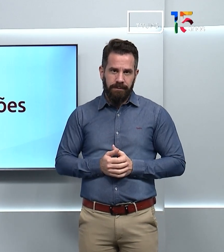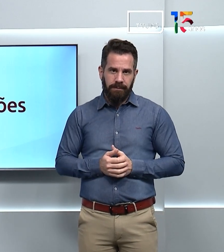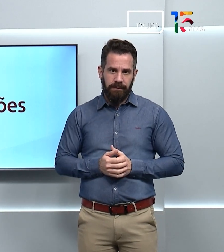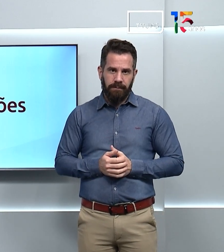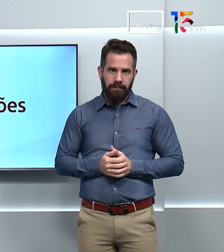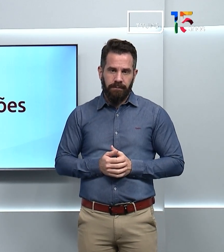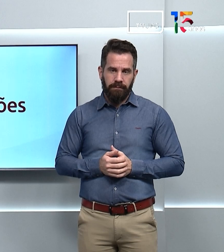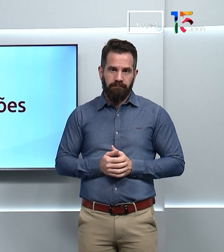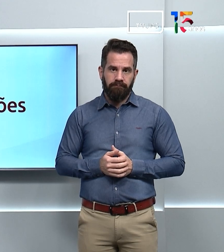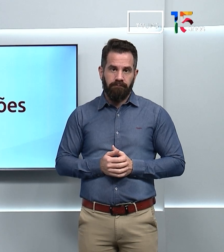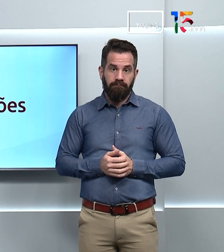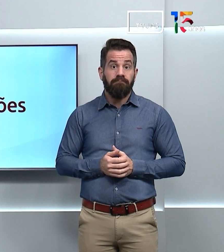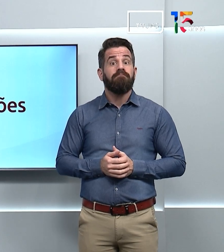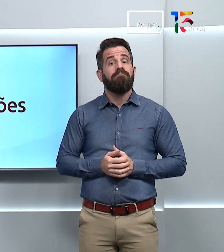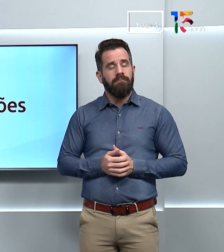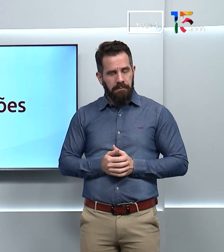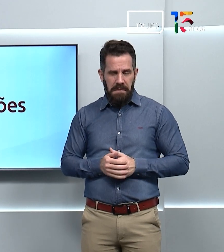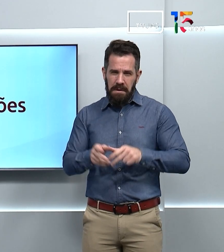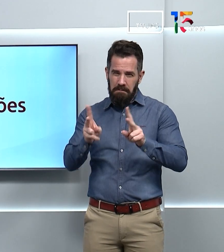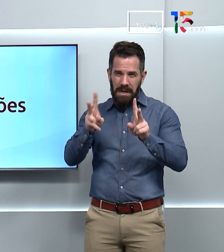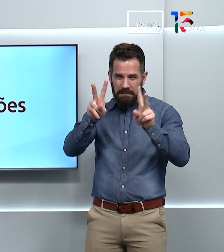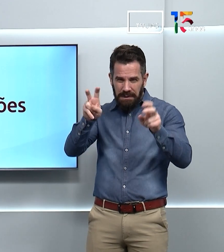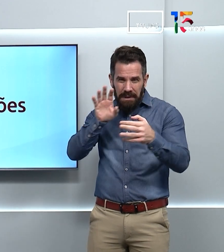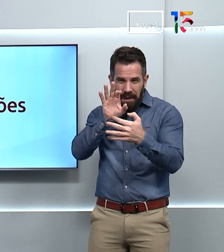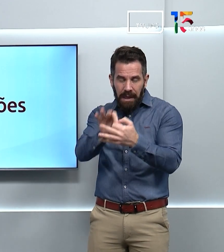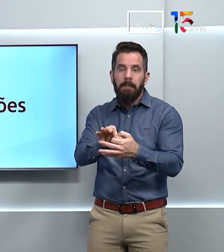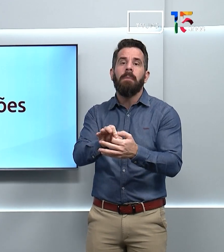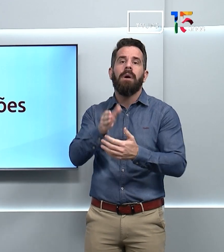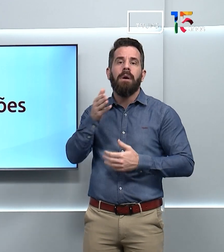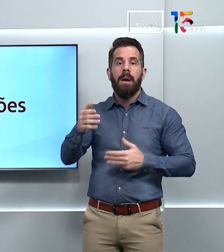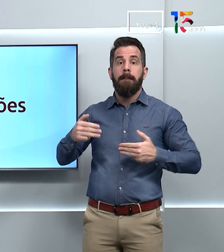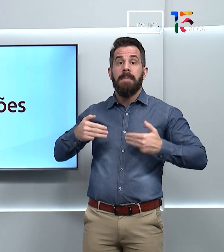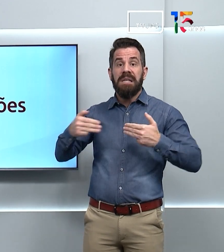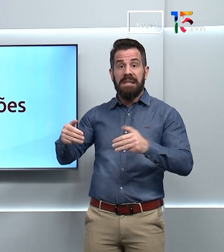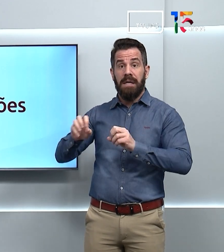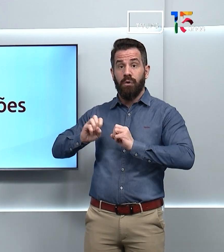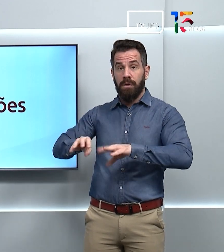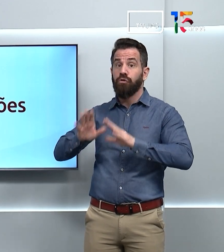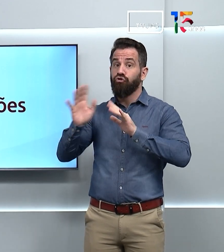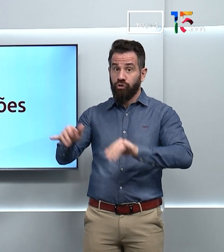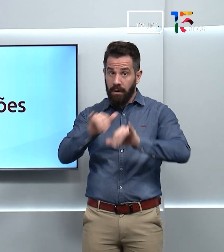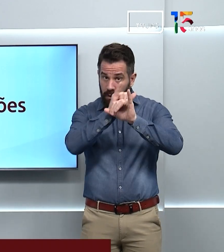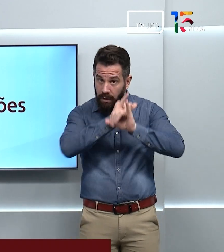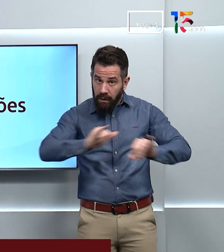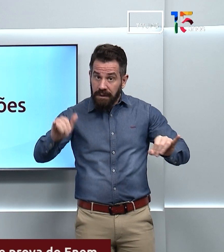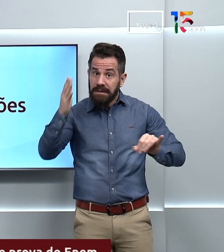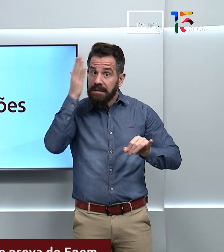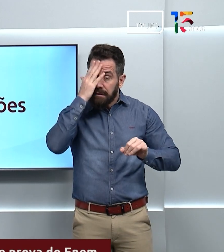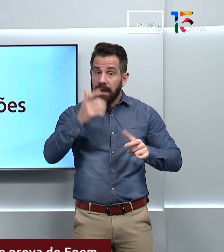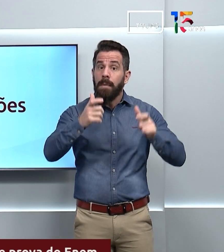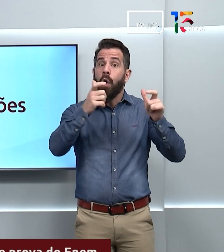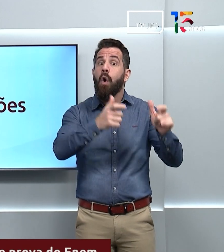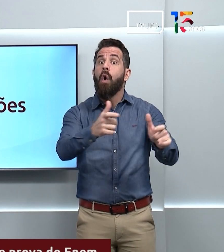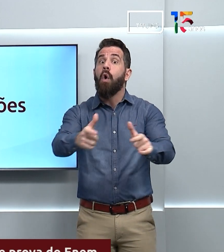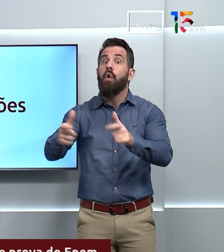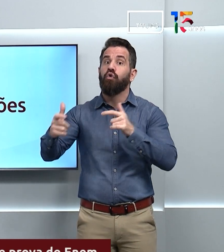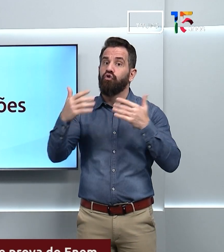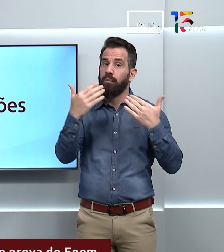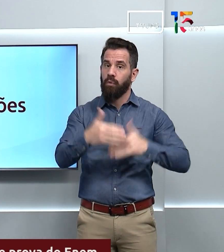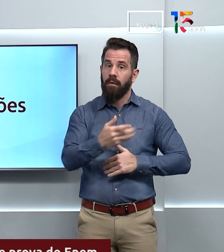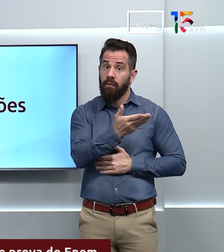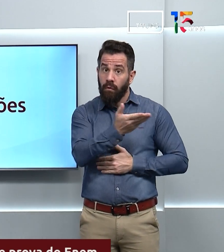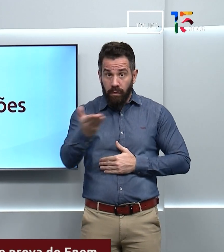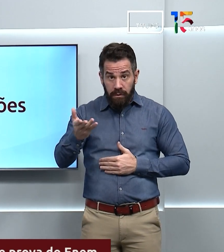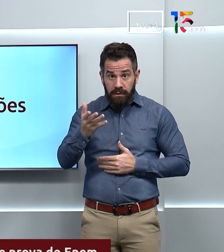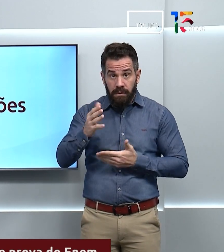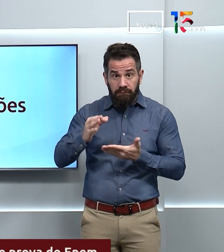E ainda falando sobre o Exame Nacional do Ensino Médio, o Ministério da Educação já divulgou os locais de prova, viu? Então, se você vai